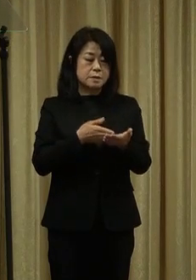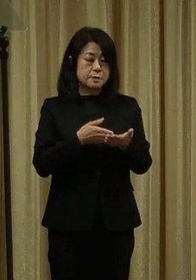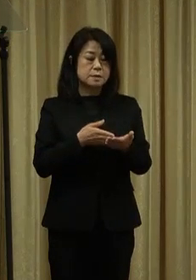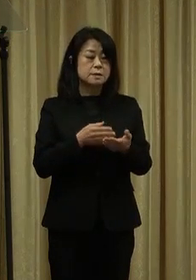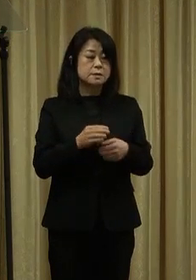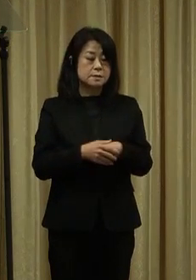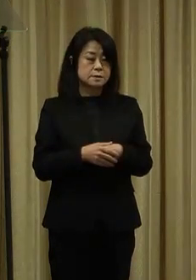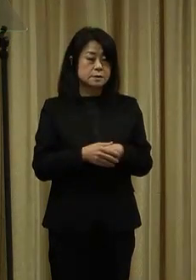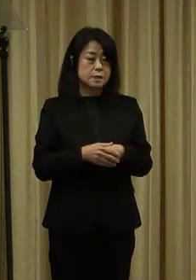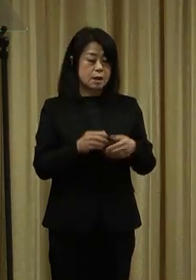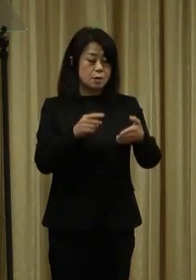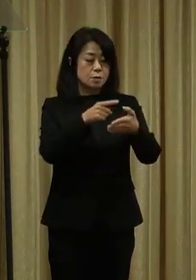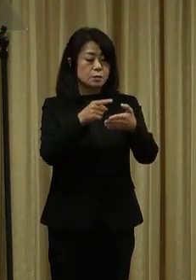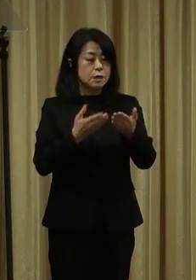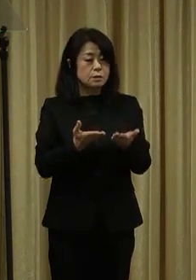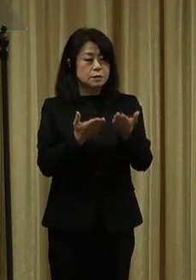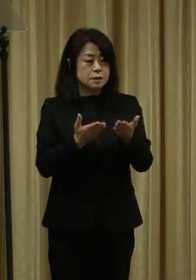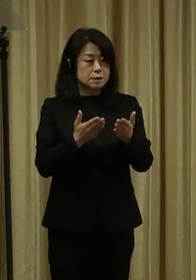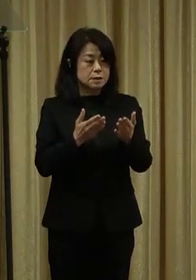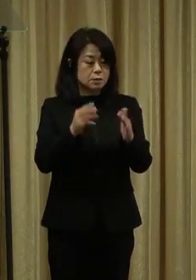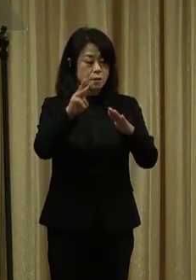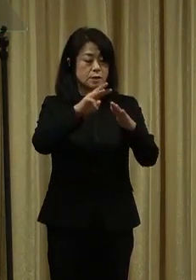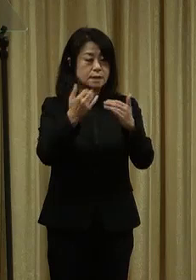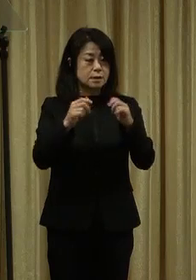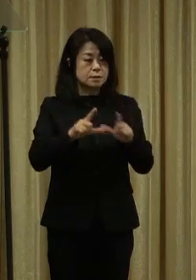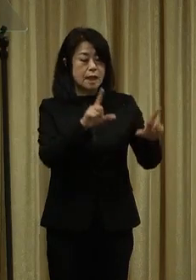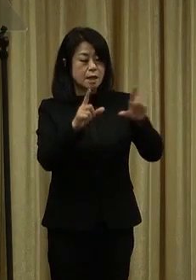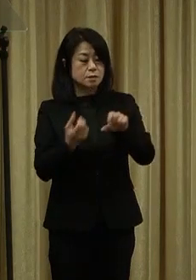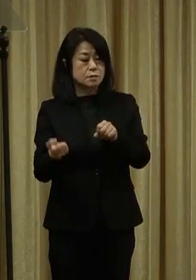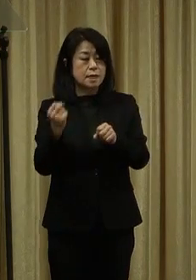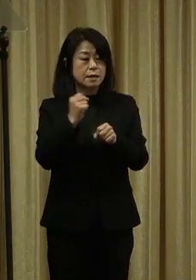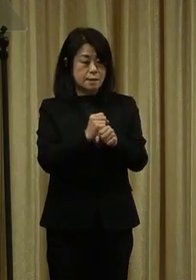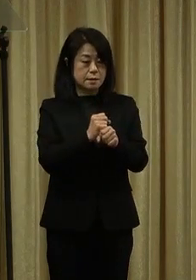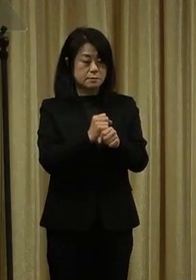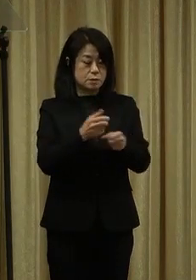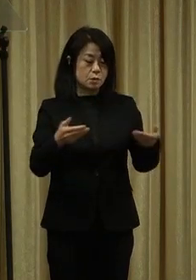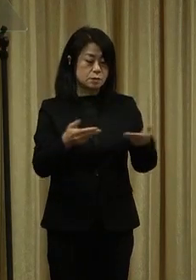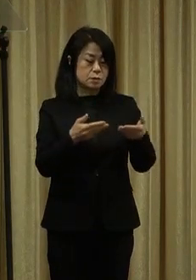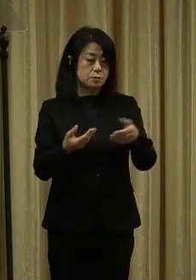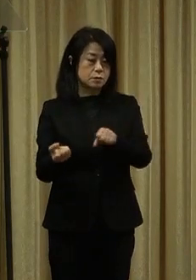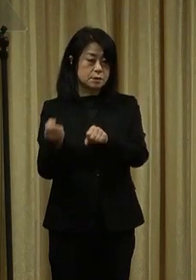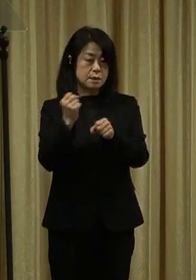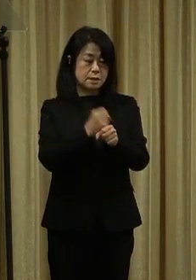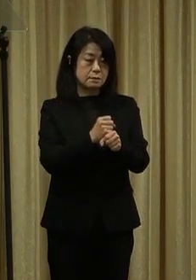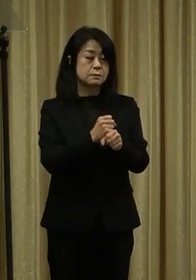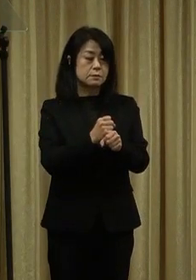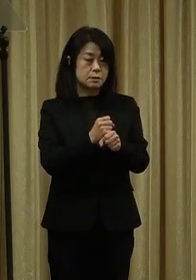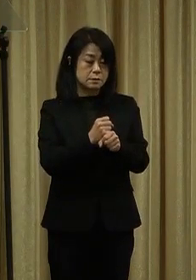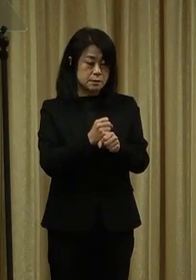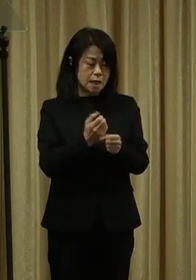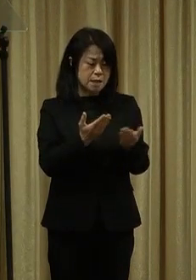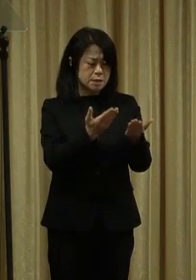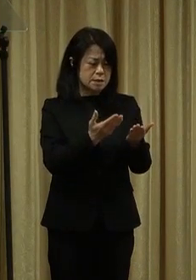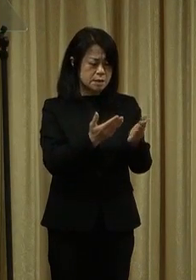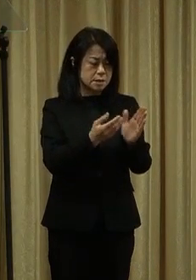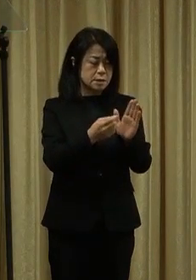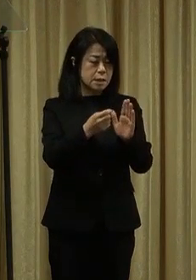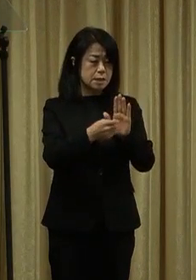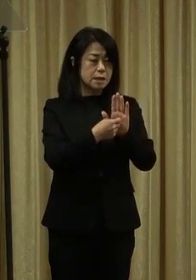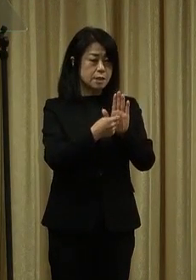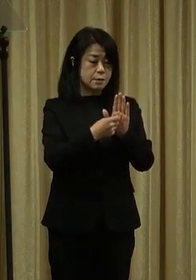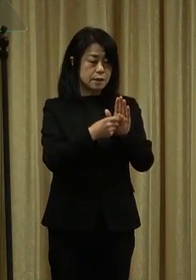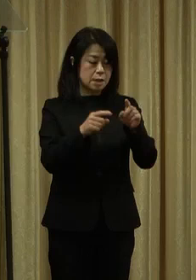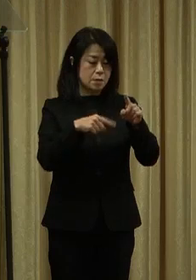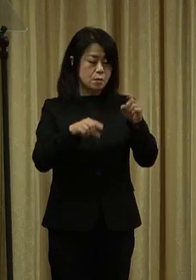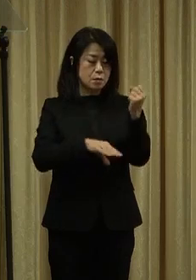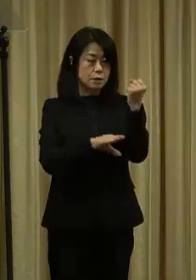ず能登半島地震の被災者の生活の再建と生業の再建、地震で被害を受けた公共インフラなど